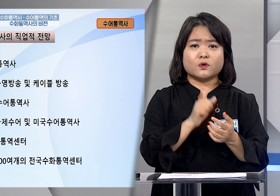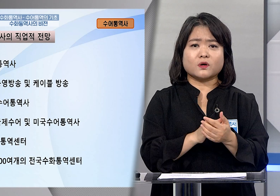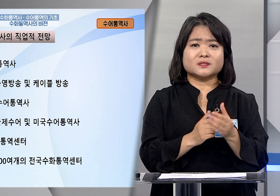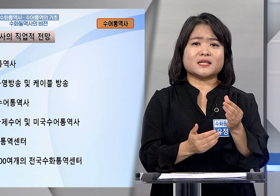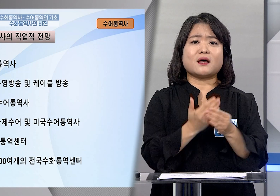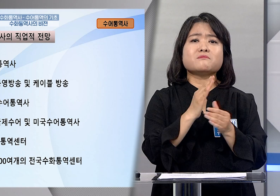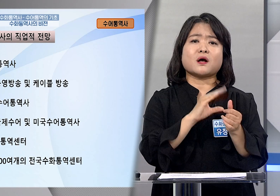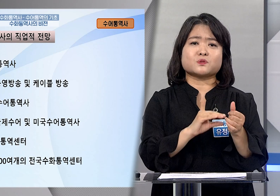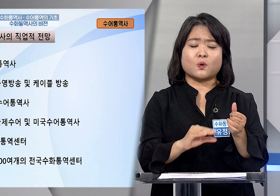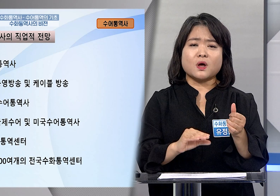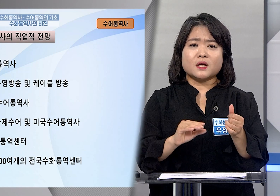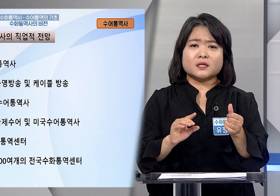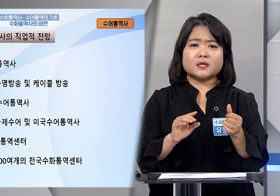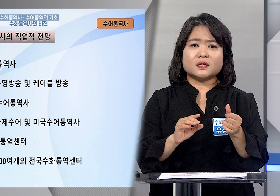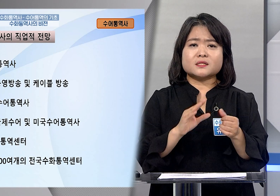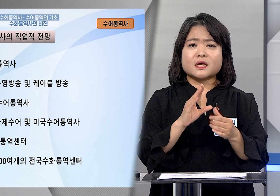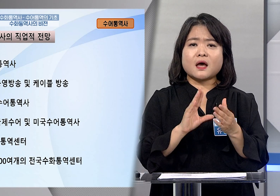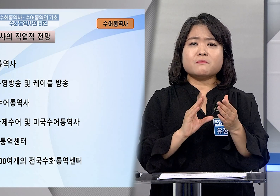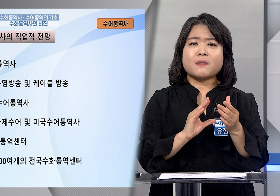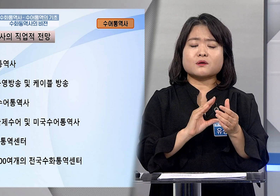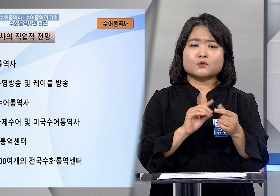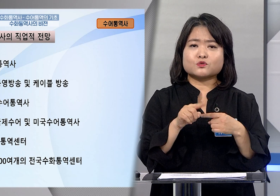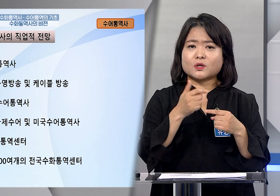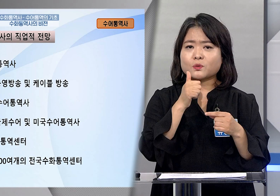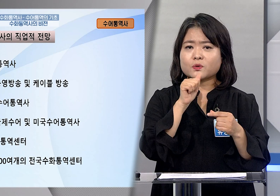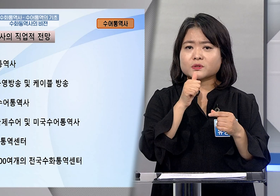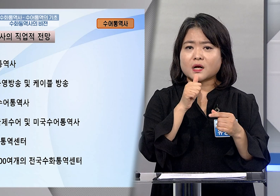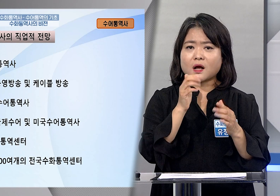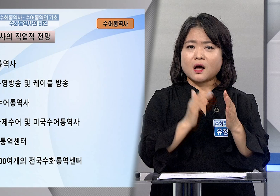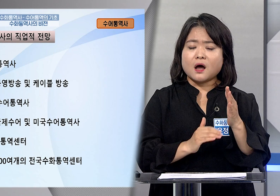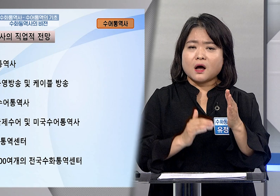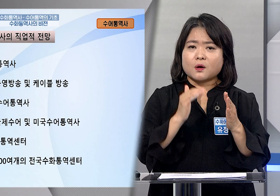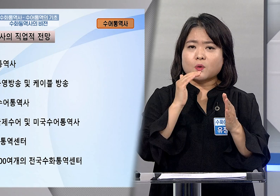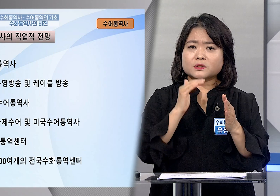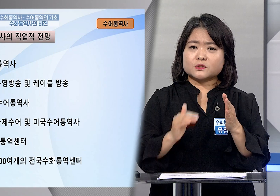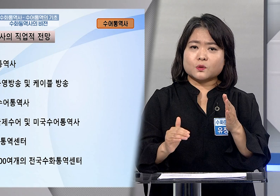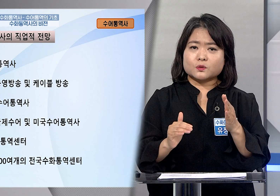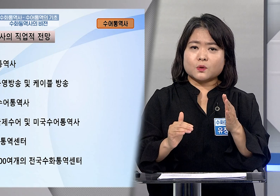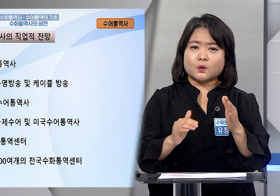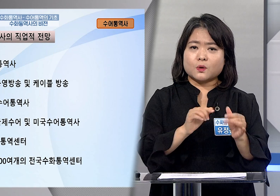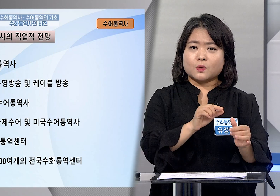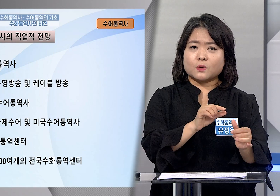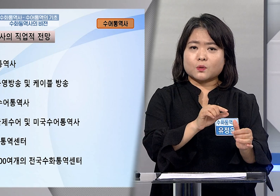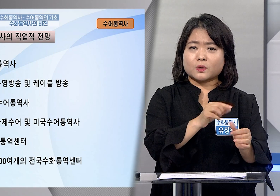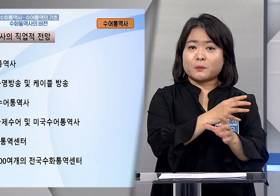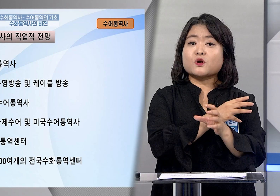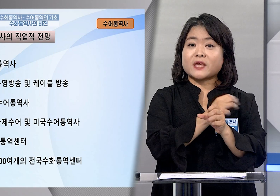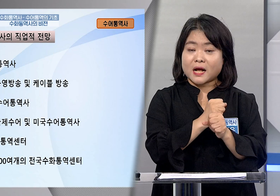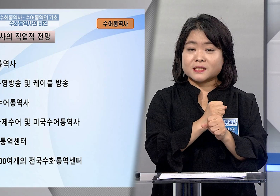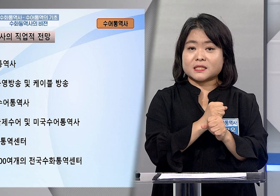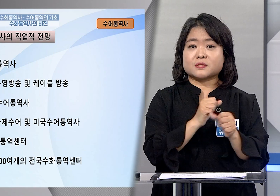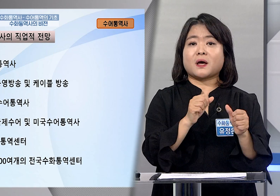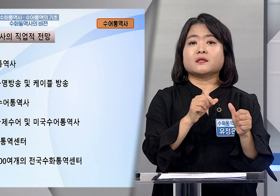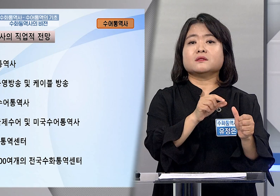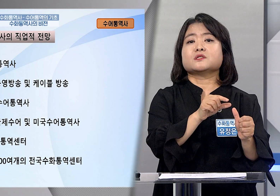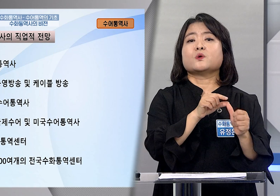그 재난 방송, 이 재난 방송 수화 통역사가 공식적으로 물론 계약직이지만 채용이